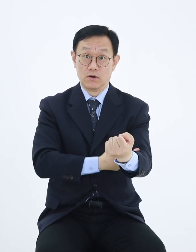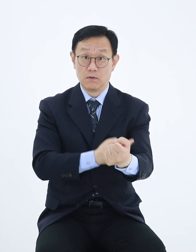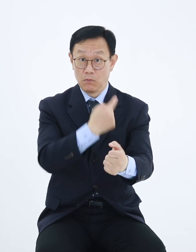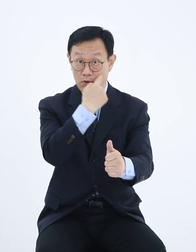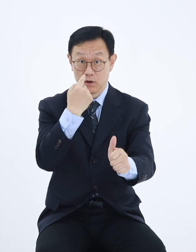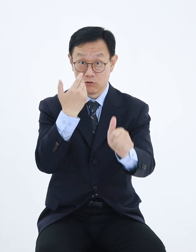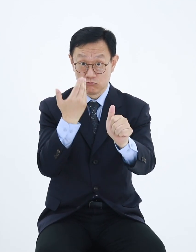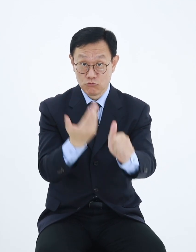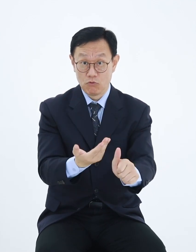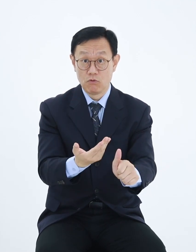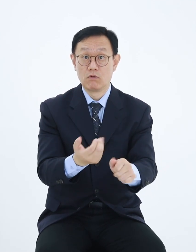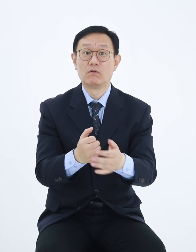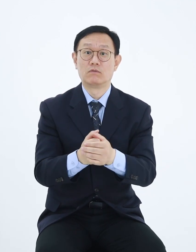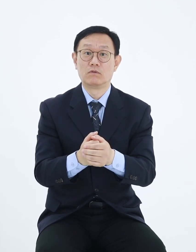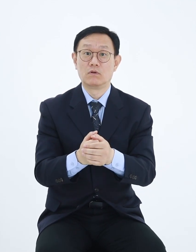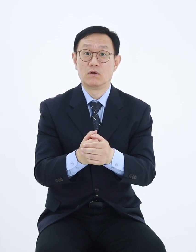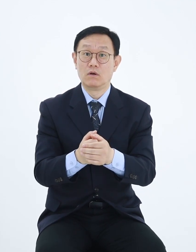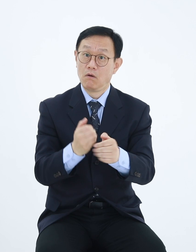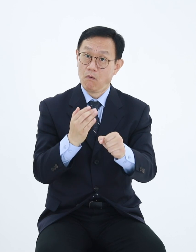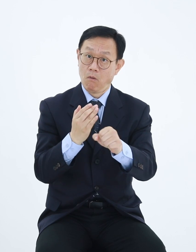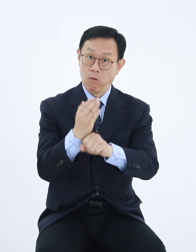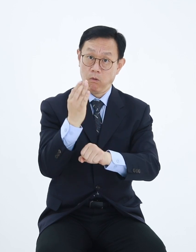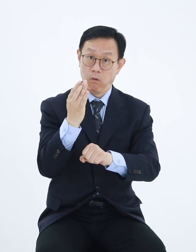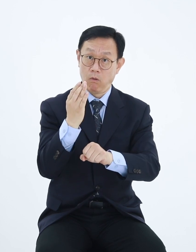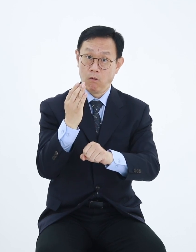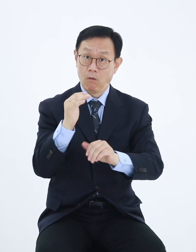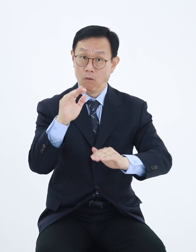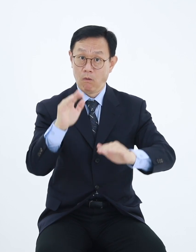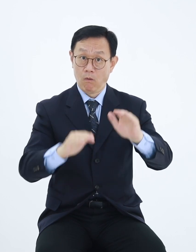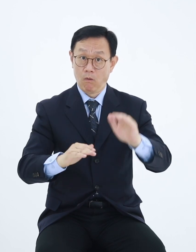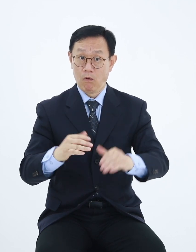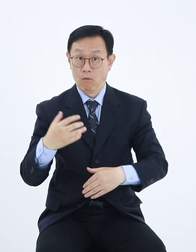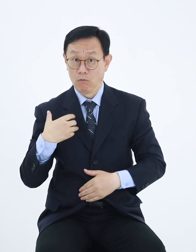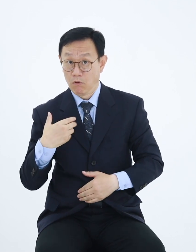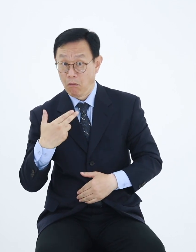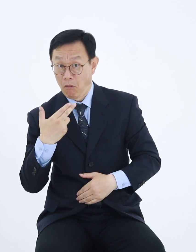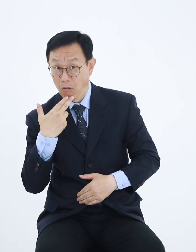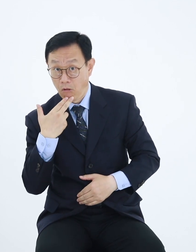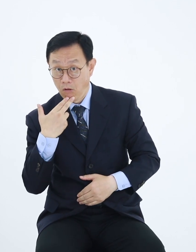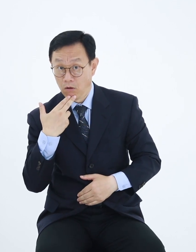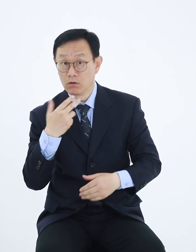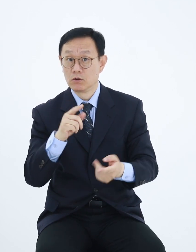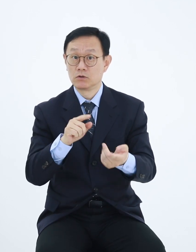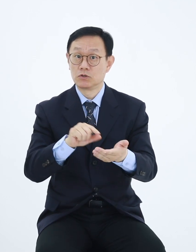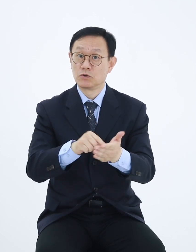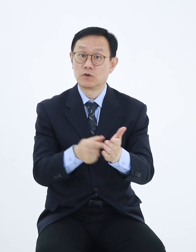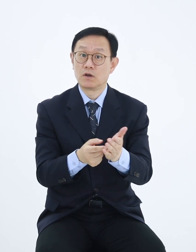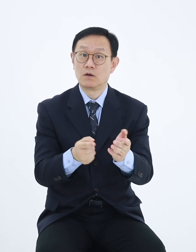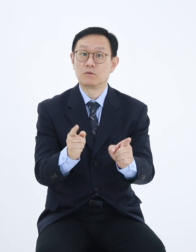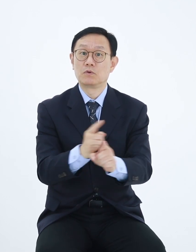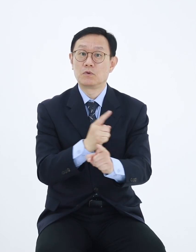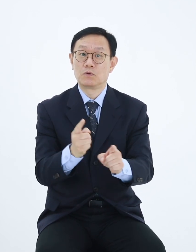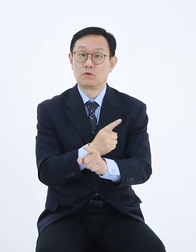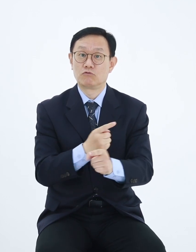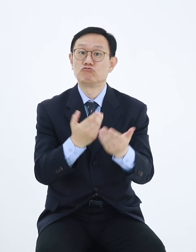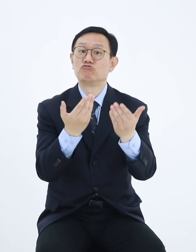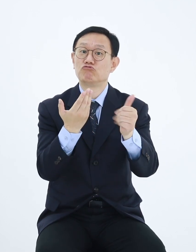권리를 보장하기 위해 과도하거나 부당한 부담이 없는 한 적절한 변경과 조정을 하는 것을